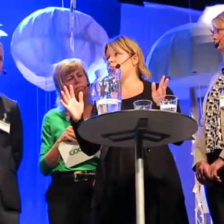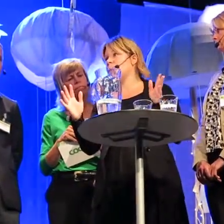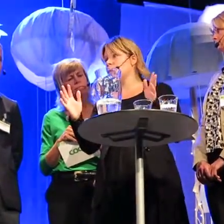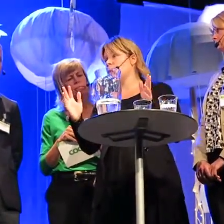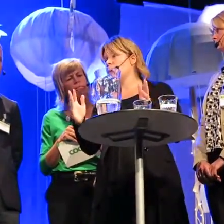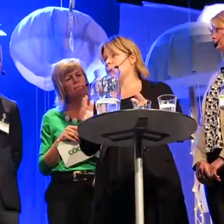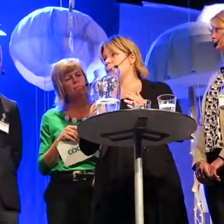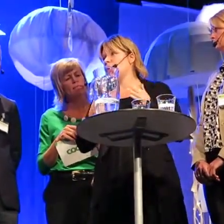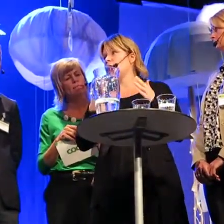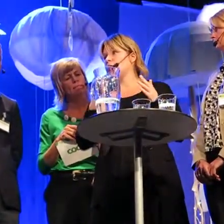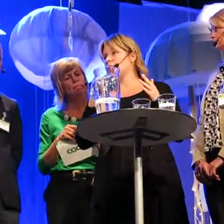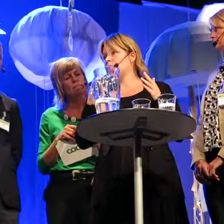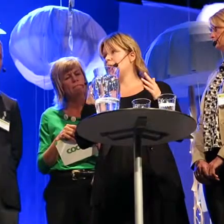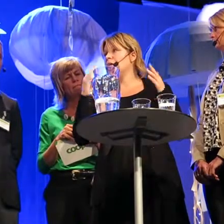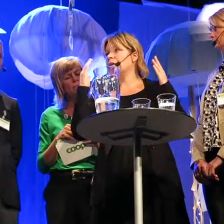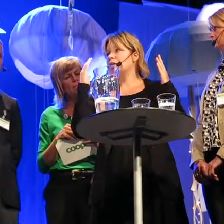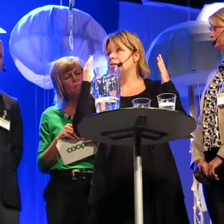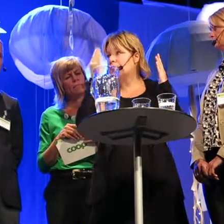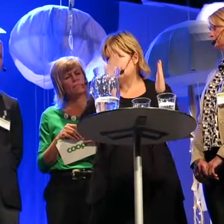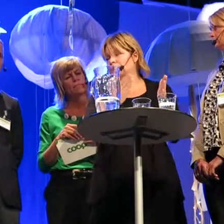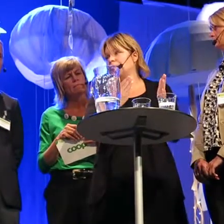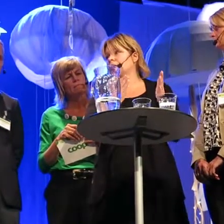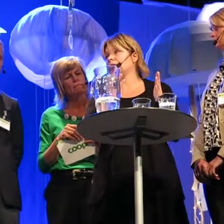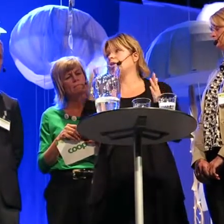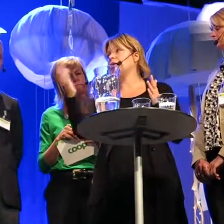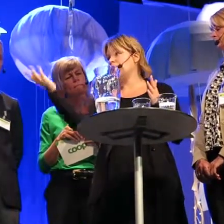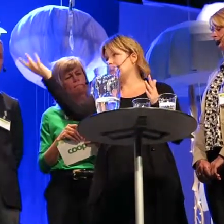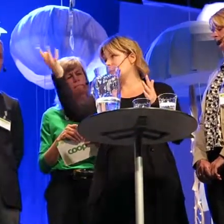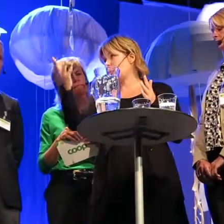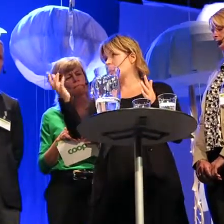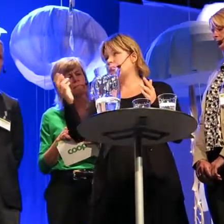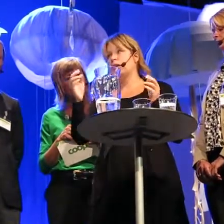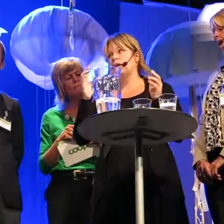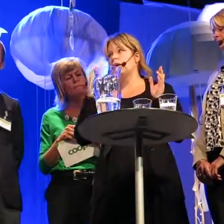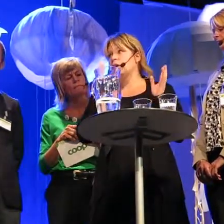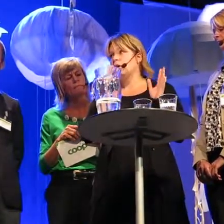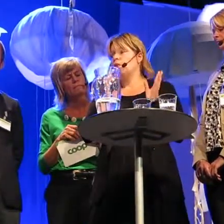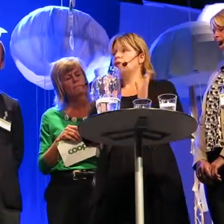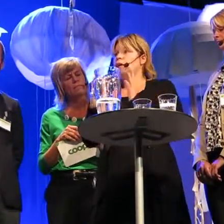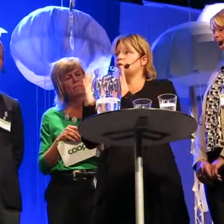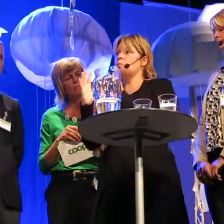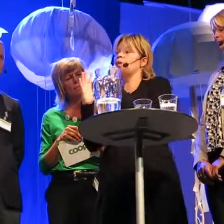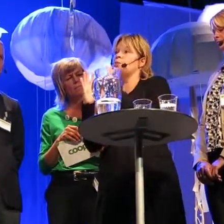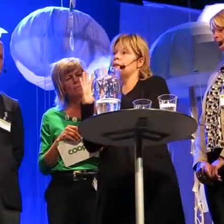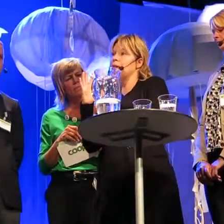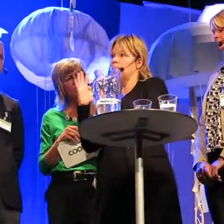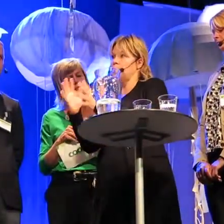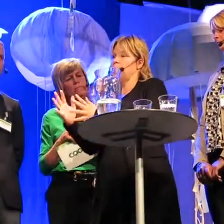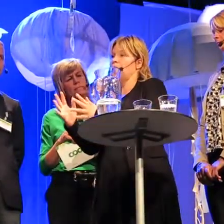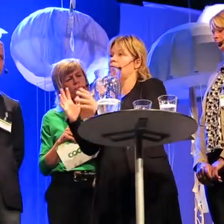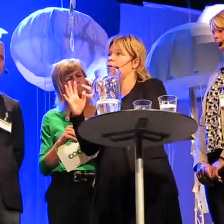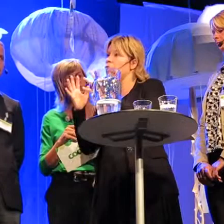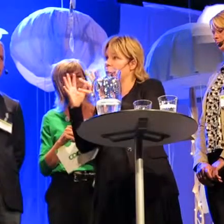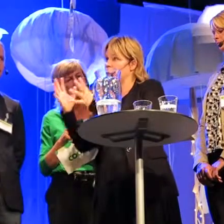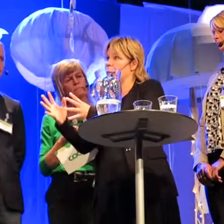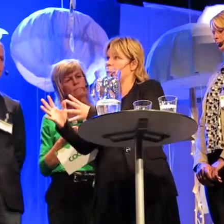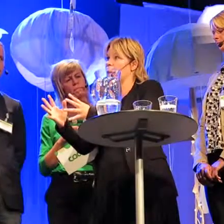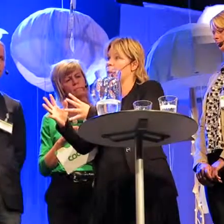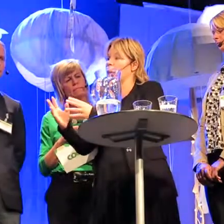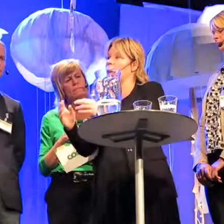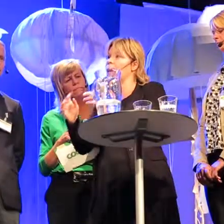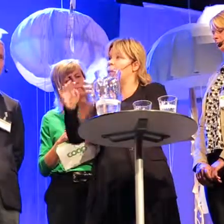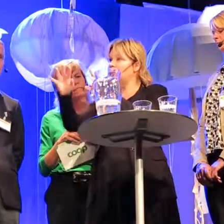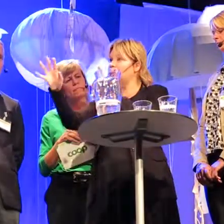vi alla kan vara överens om. Det är cirkulär ekonomistrategin, där ni kan hitta gemensamma grejer. Och sen också biobaserad ekonomi, där ni också kan